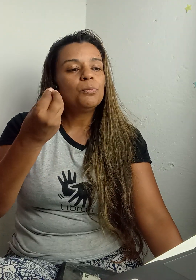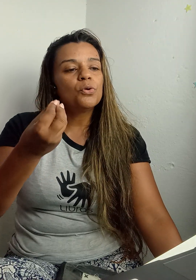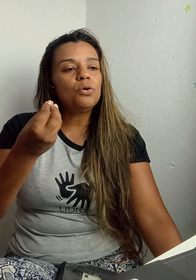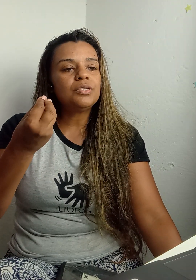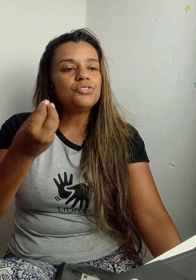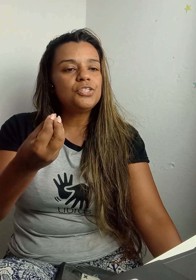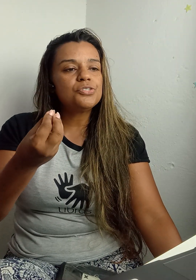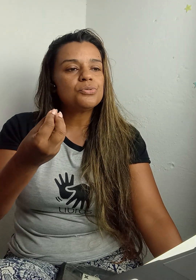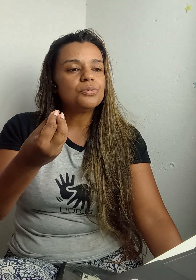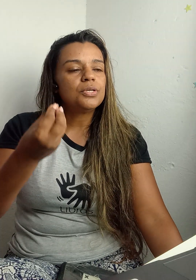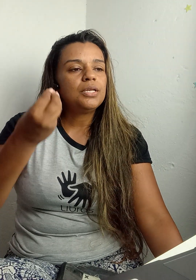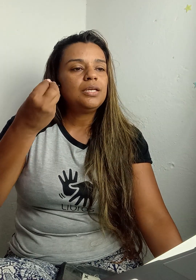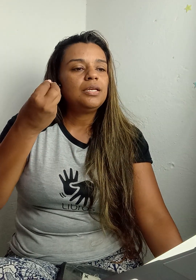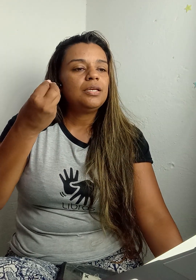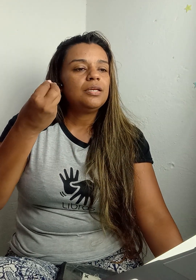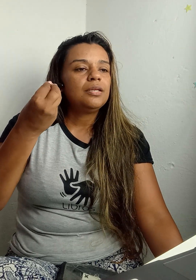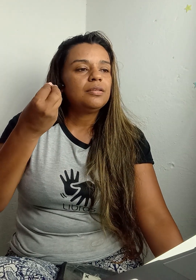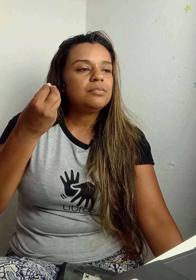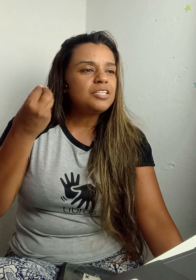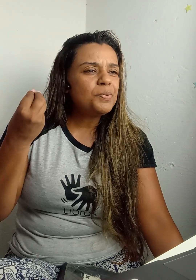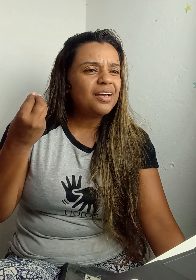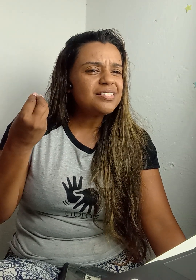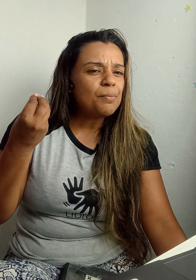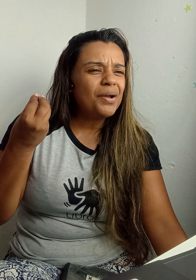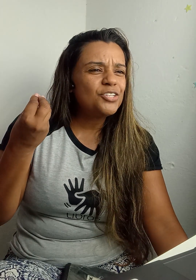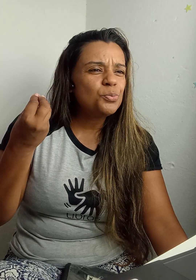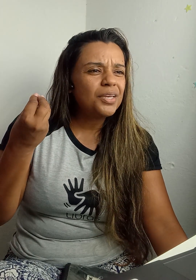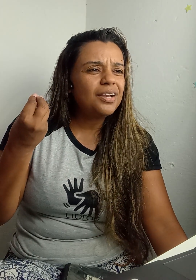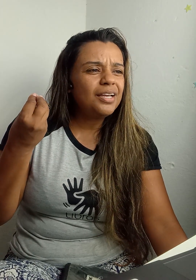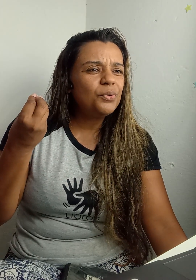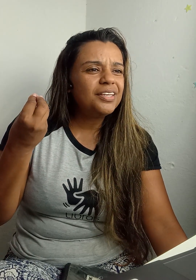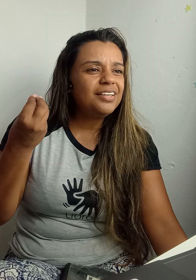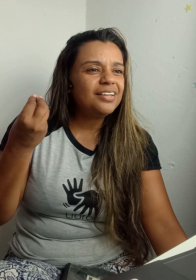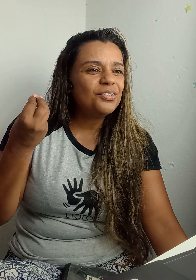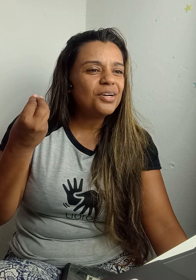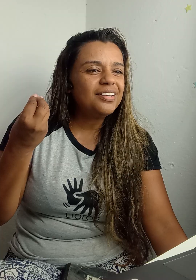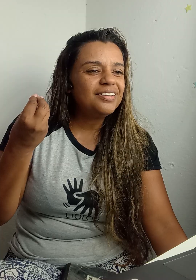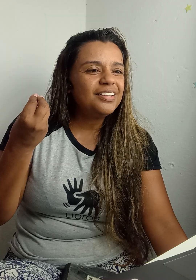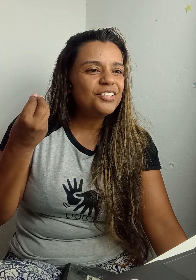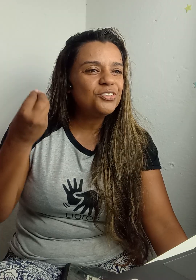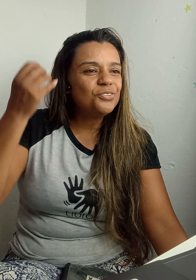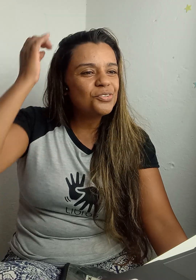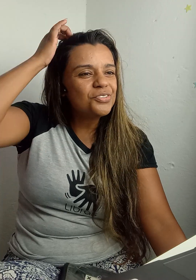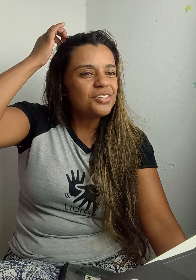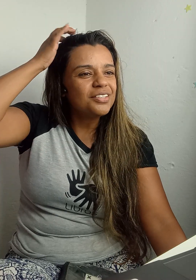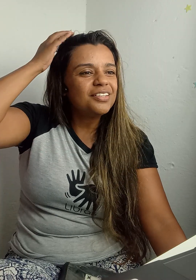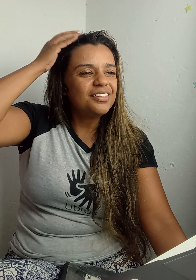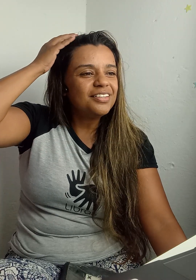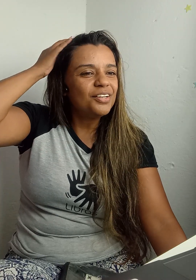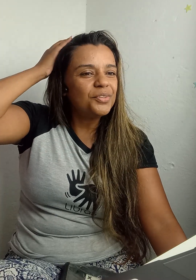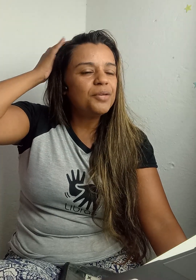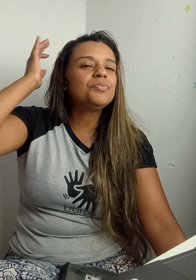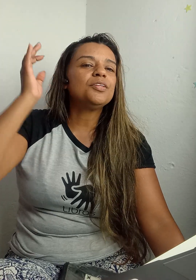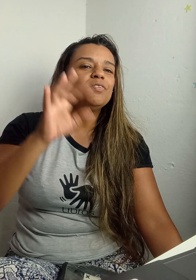por conta disso, vocês pegaram essa parte? Porque caiu aqui a internet de você. Não, né? Então vai